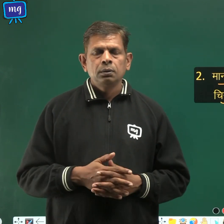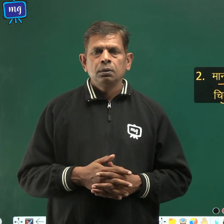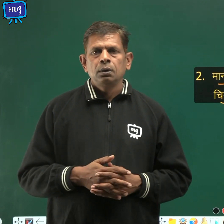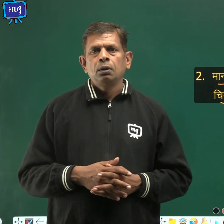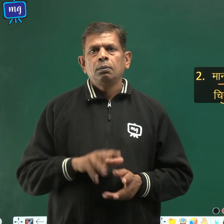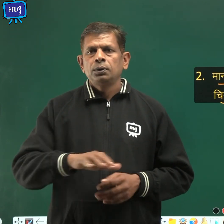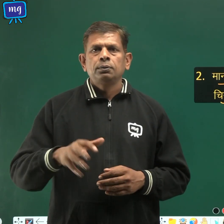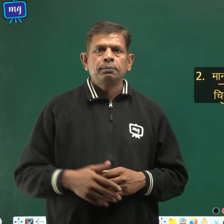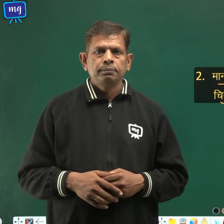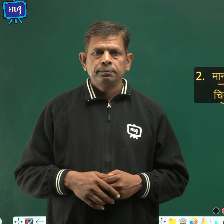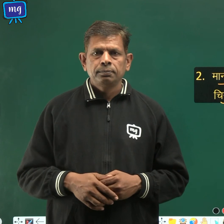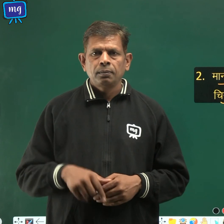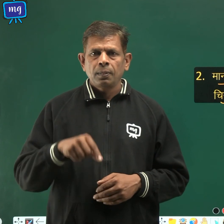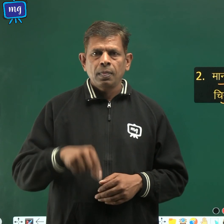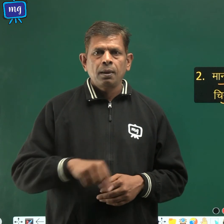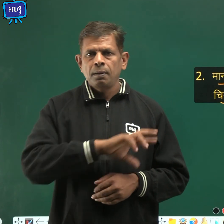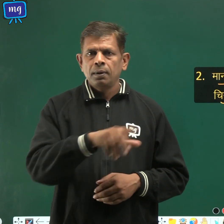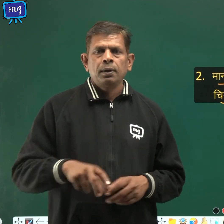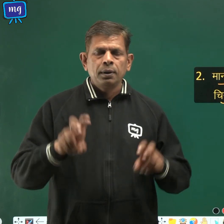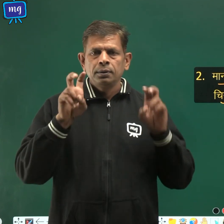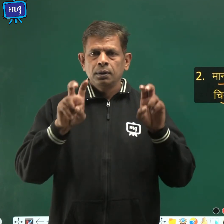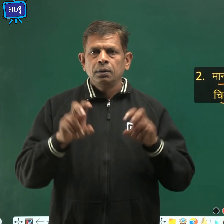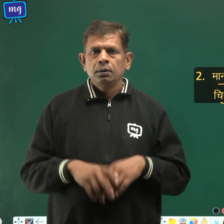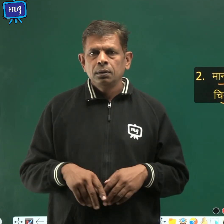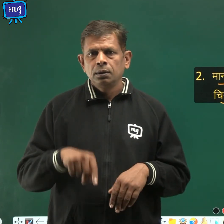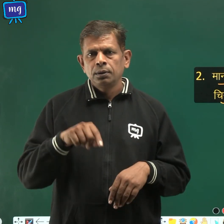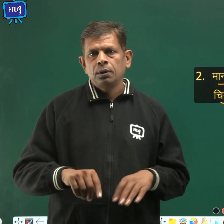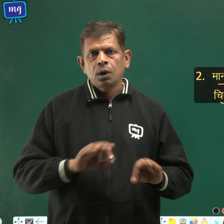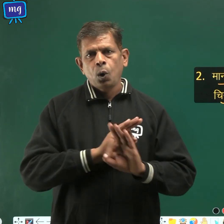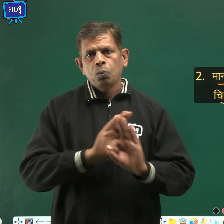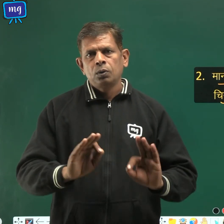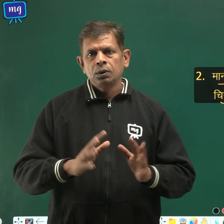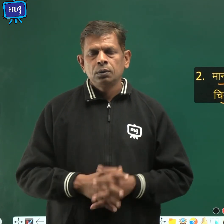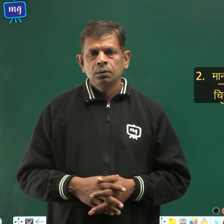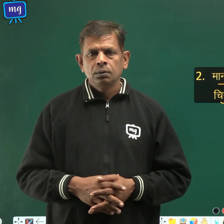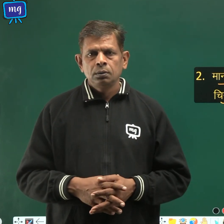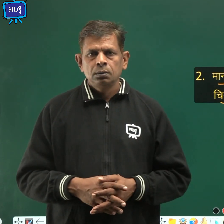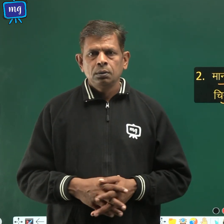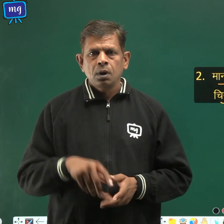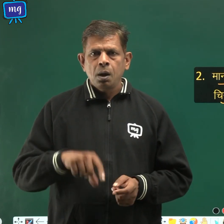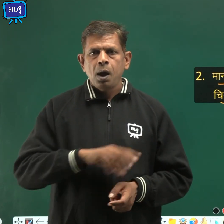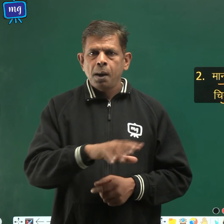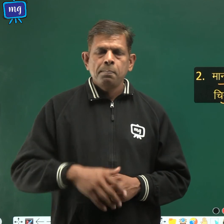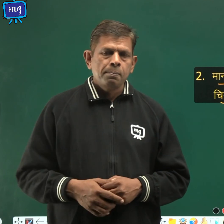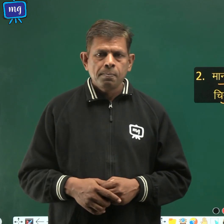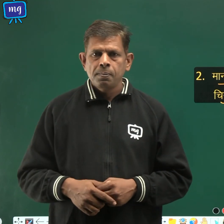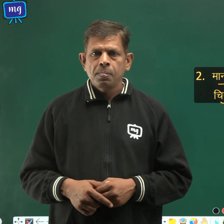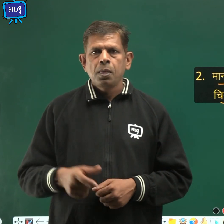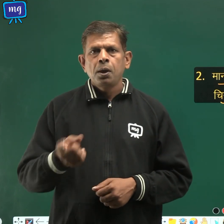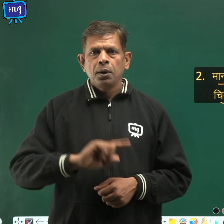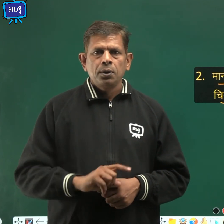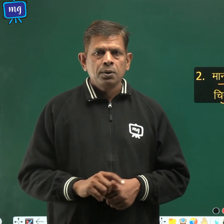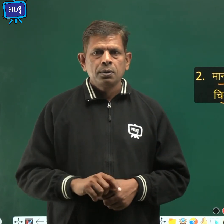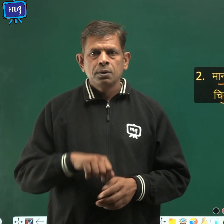तो बच्चों अब अपना ये अध्याय यहाँ पूरा होता है। अब आप इस वीडियो